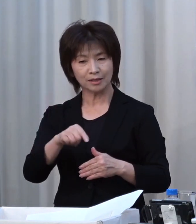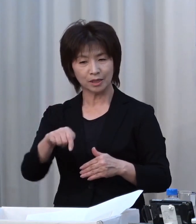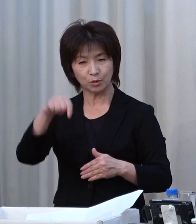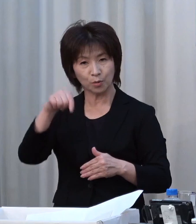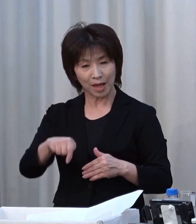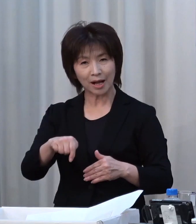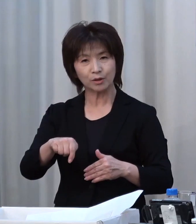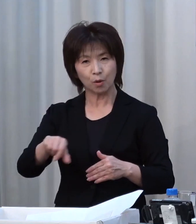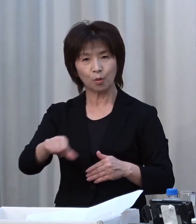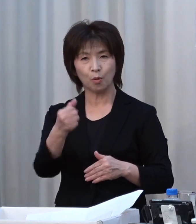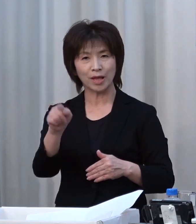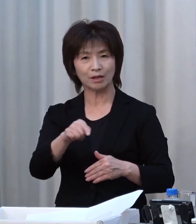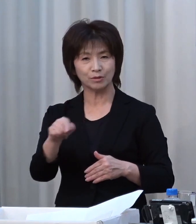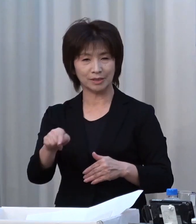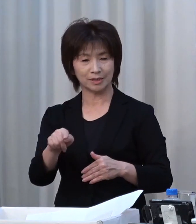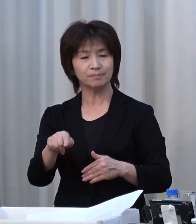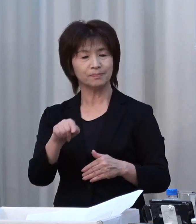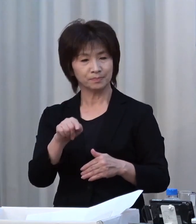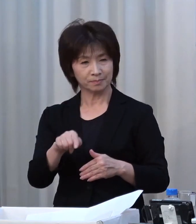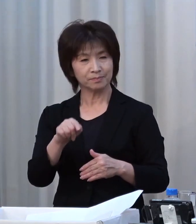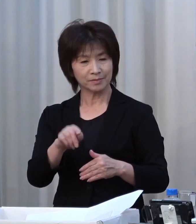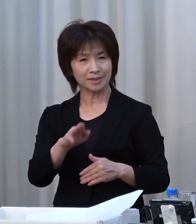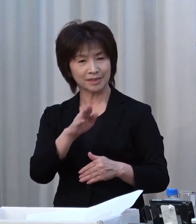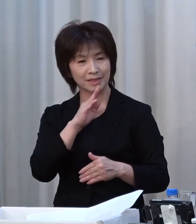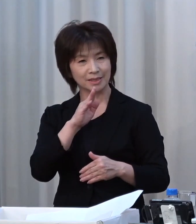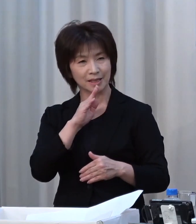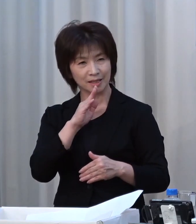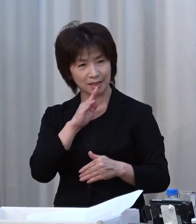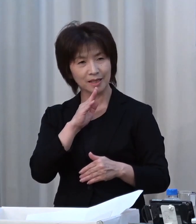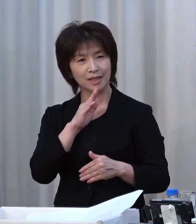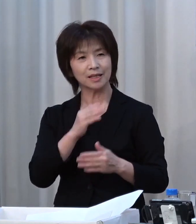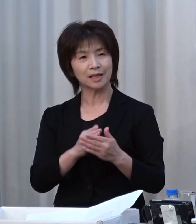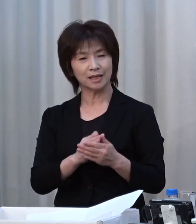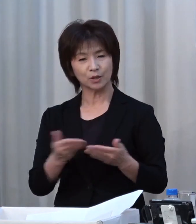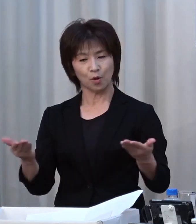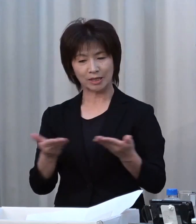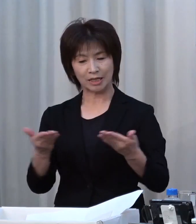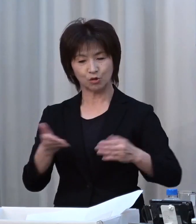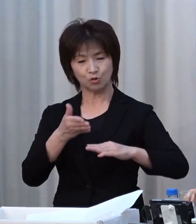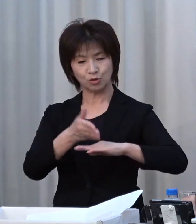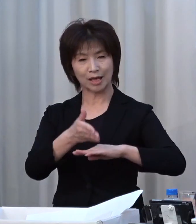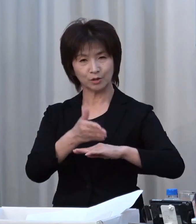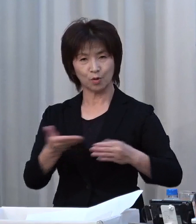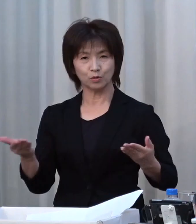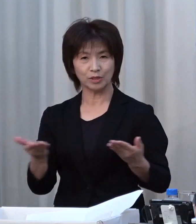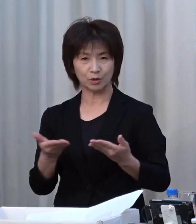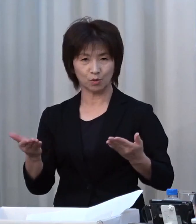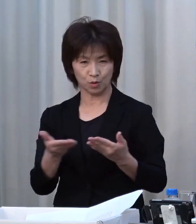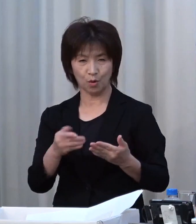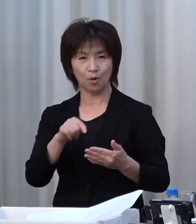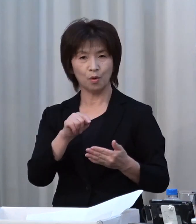500人が実際の勤務、残業の勤務を